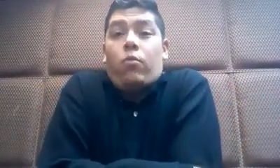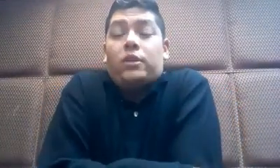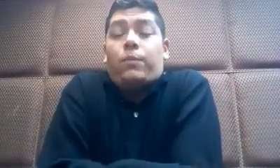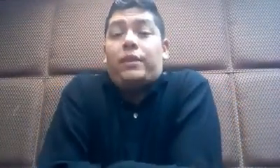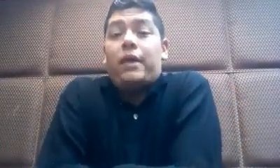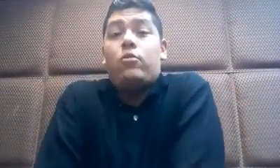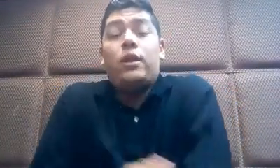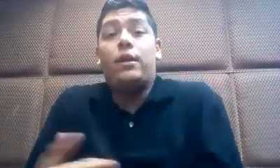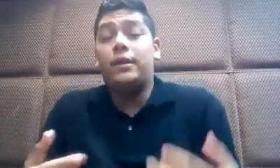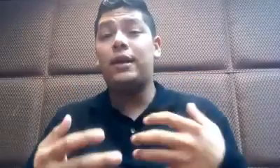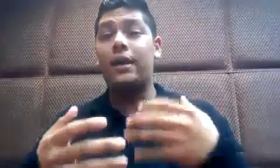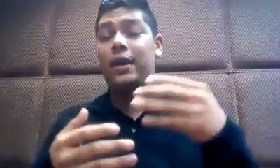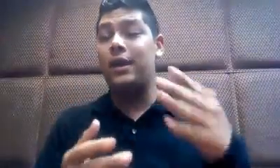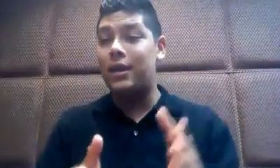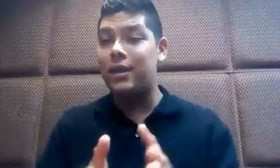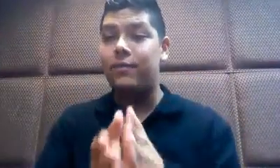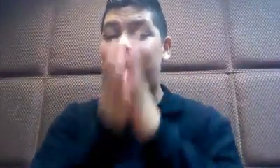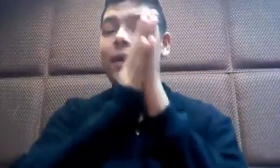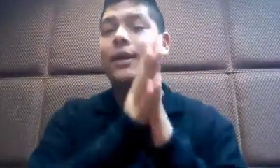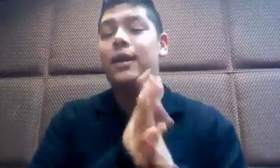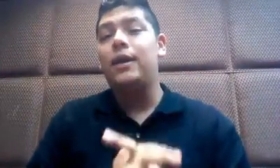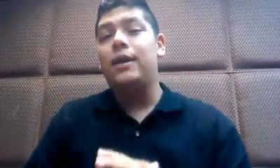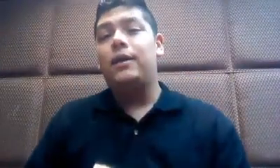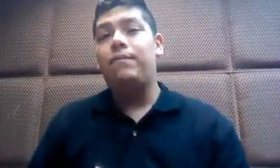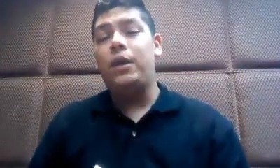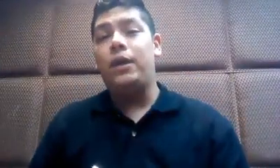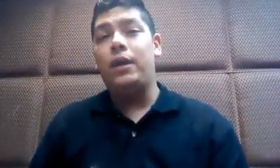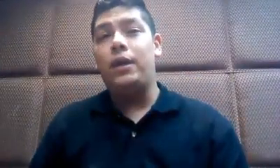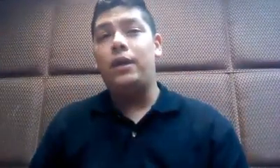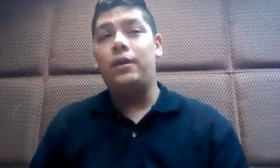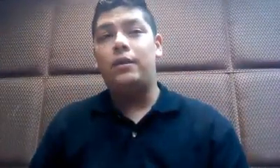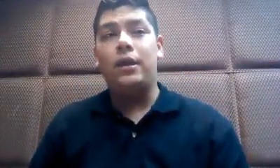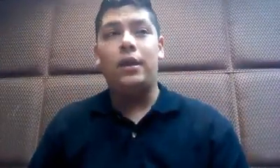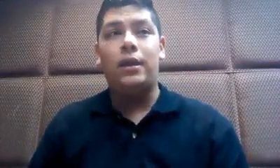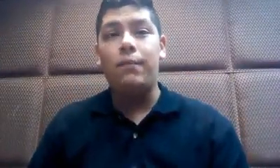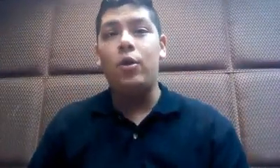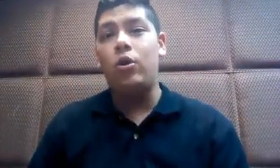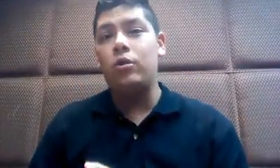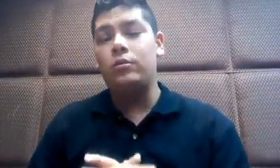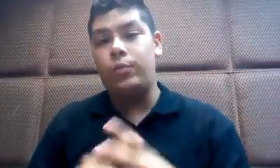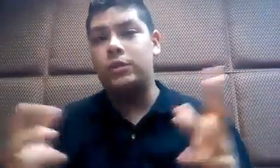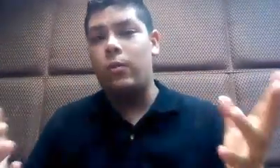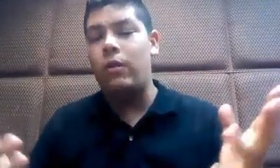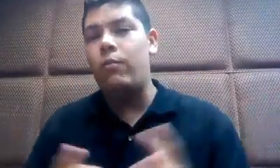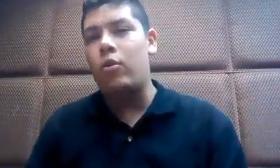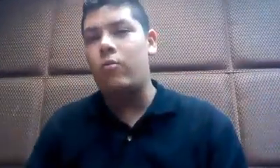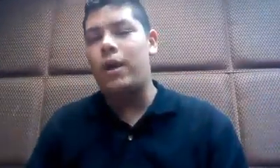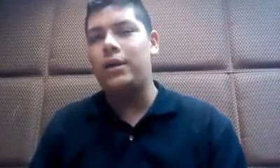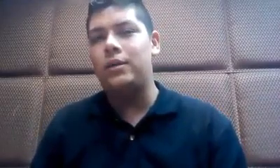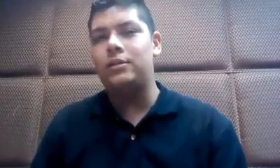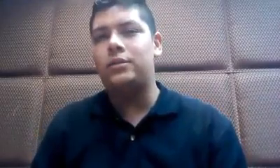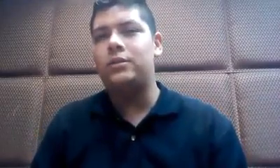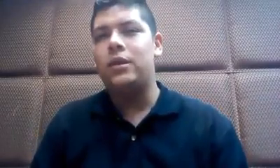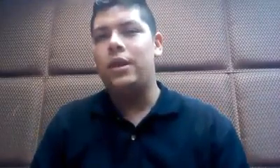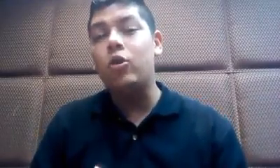más apretado, y la verdad que el viaje del camión pues se vuelve un poco más